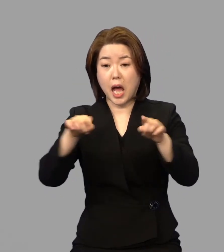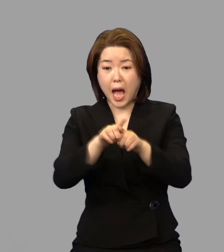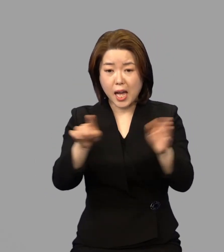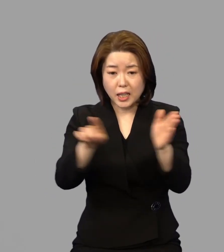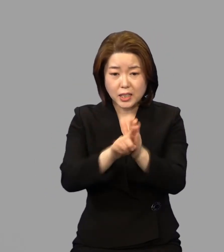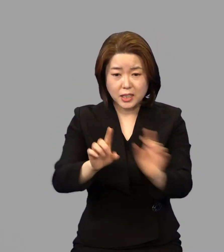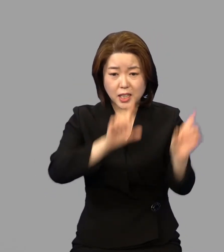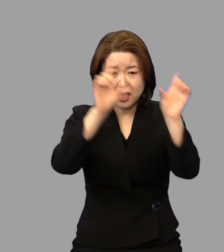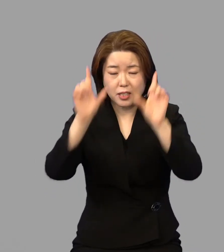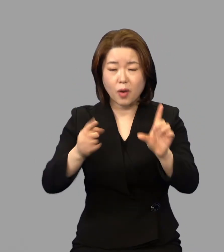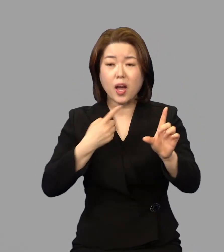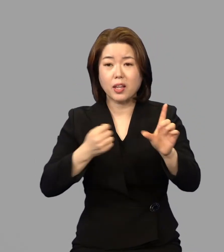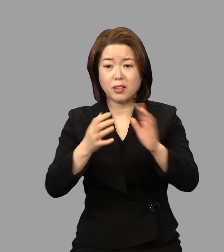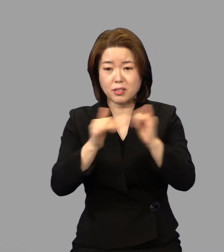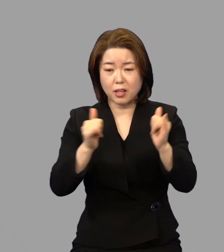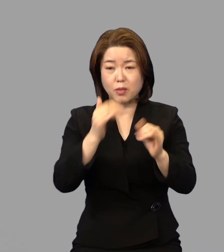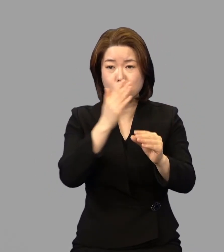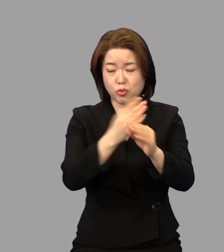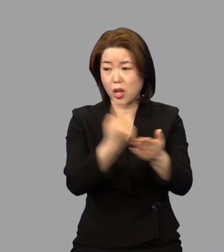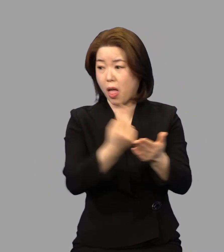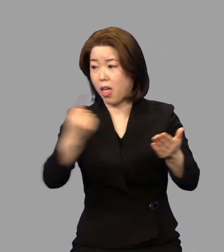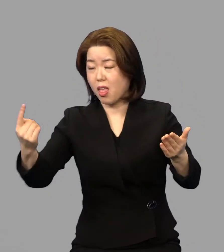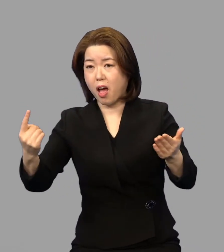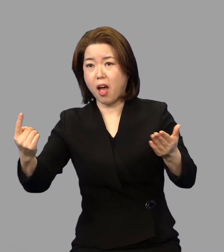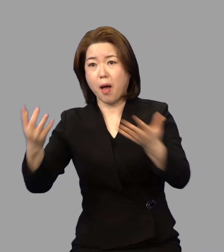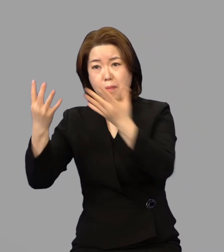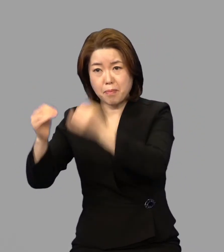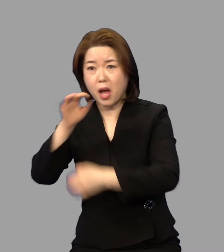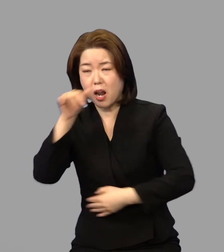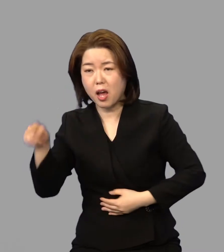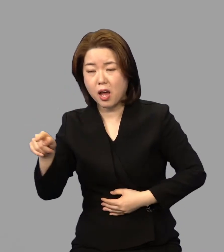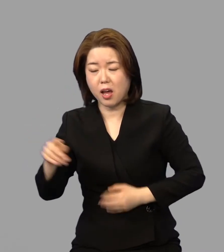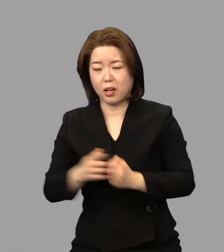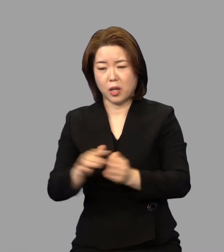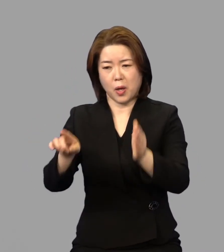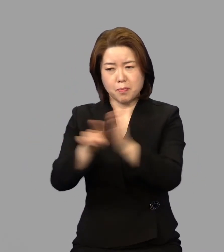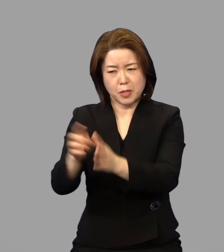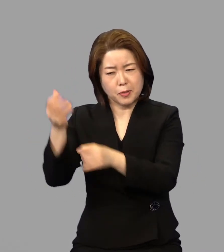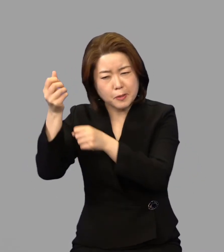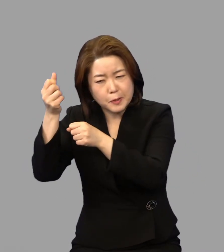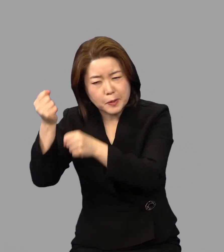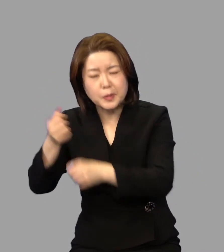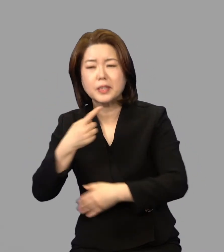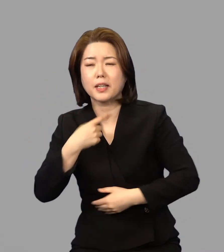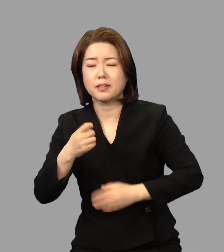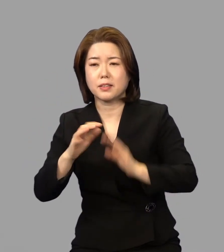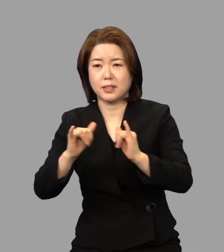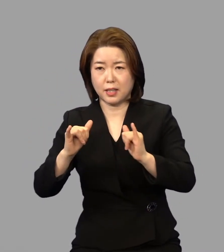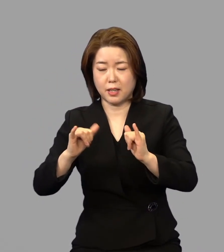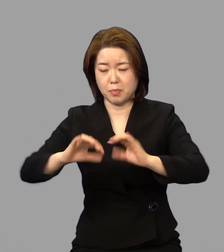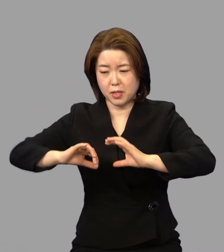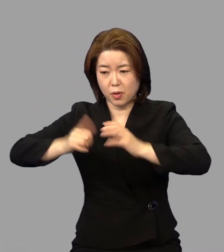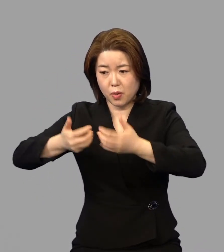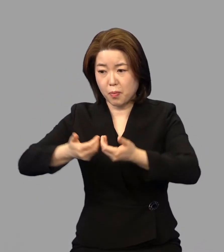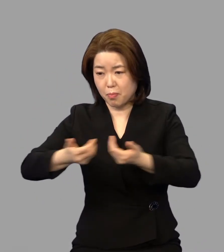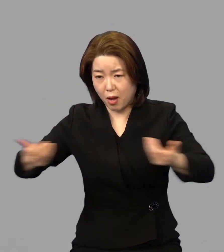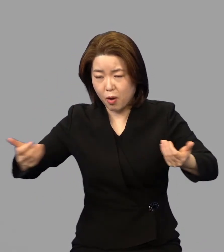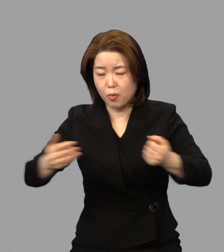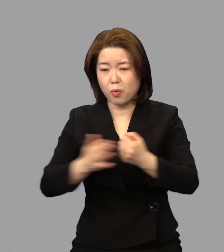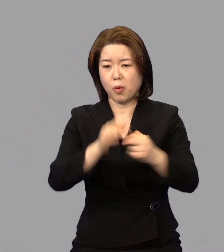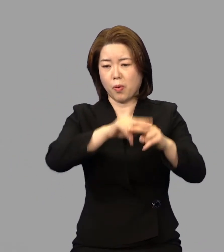떠나는 사람들도 많고, 그렇게 믿고 의지하던 분들이 세상 떠나기도 하고 은퇴하시기도